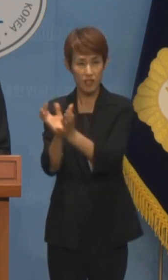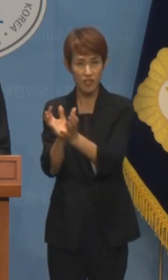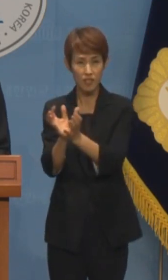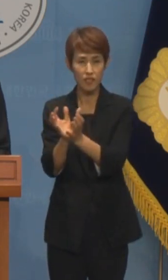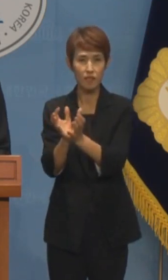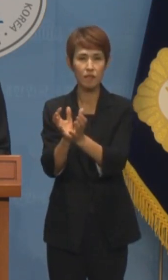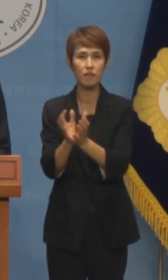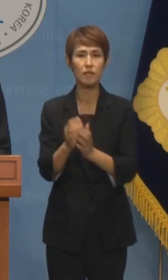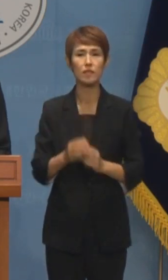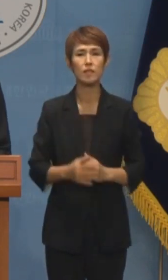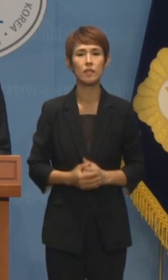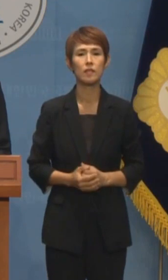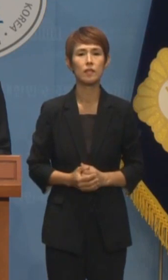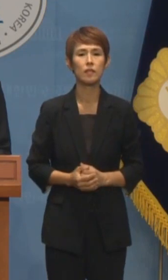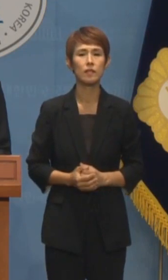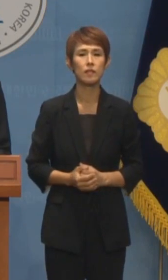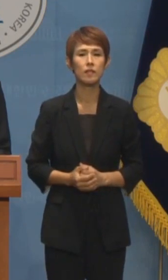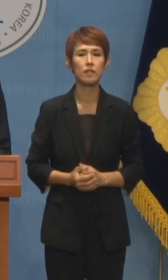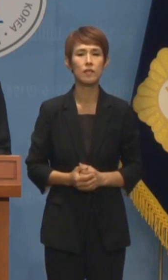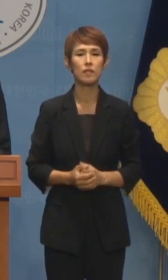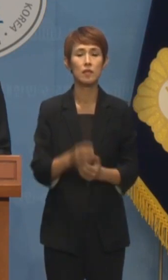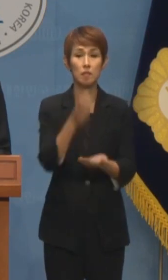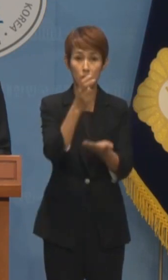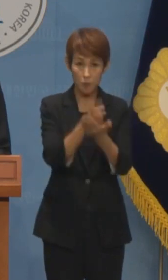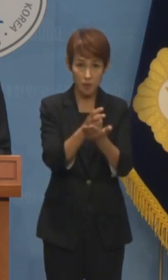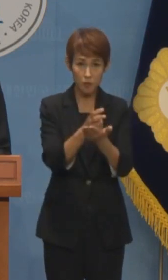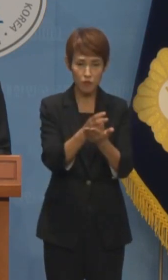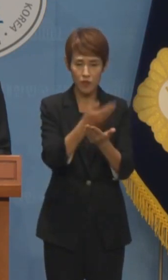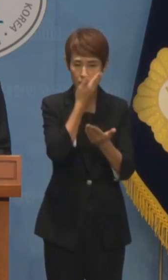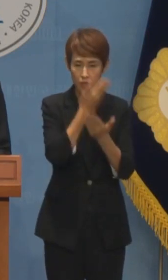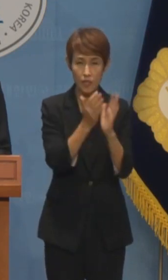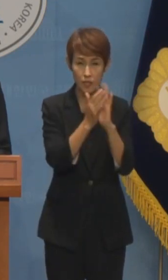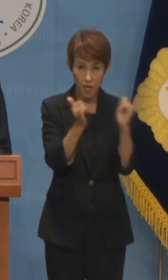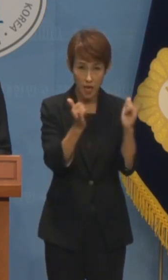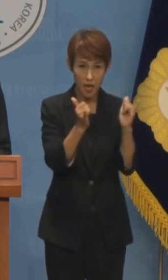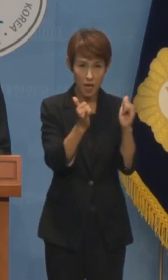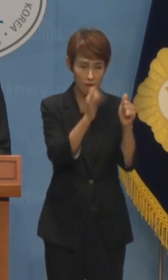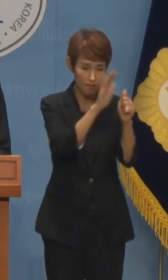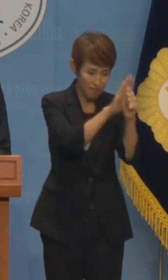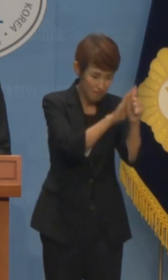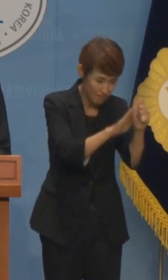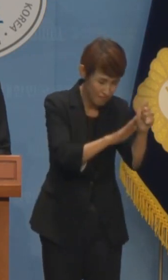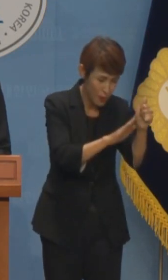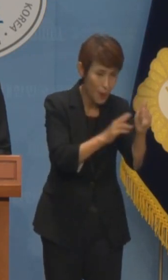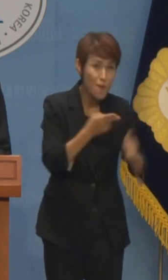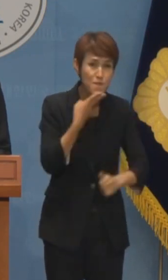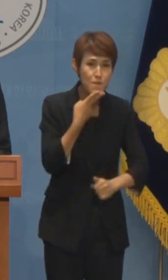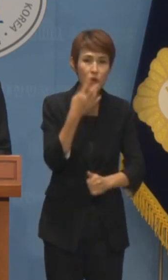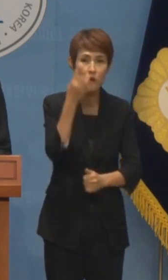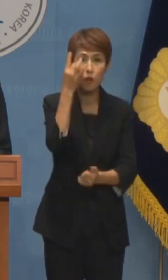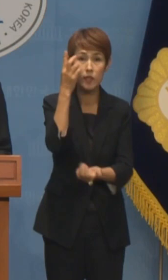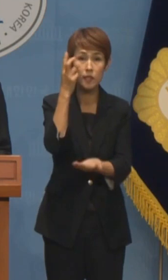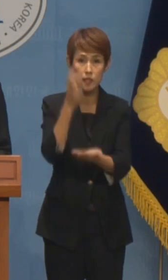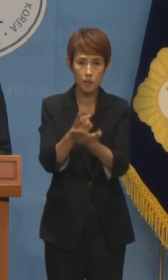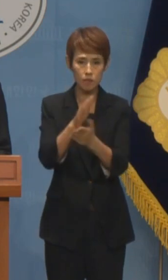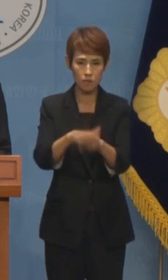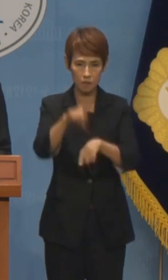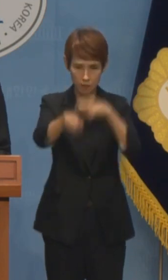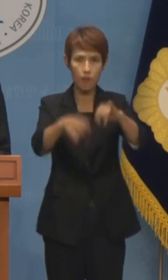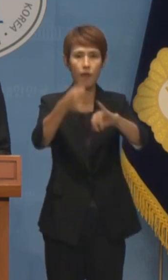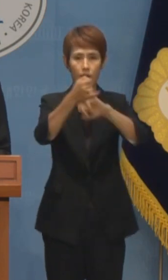법불아귀, 법은 신분이 귀한 자에게 아부하지 않는다는 원칙을